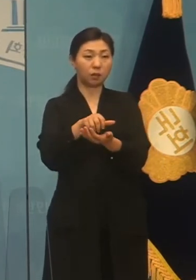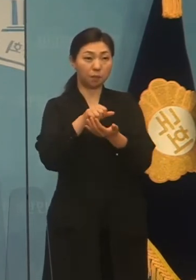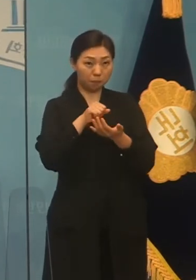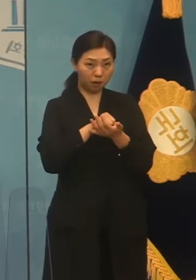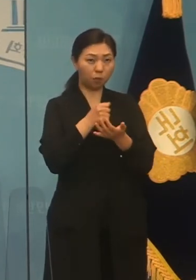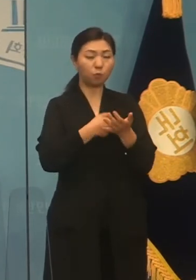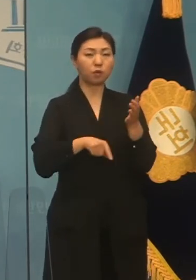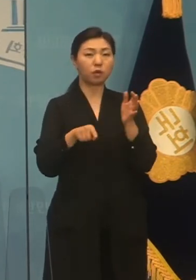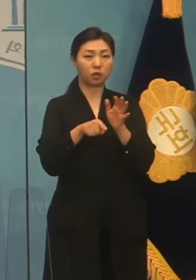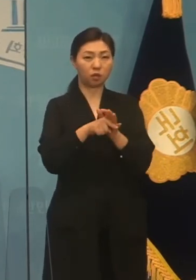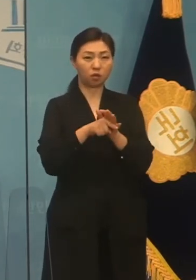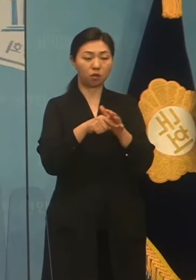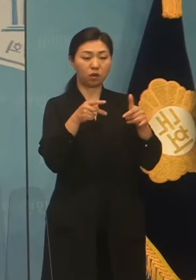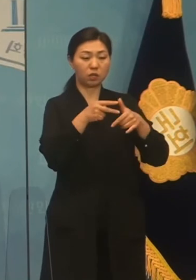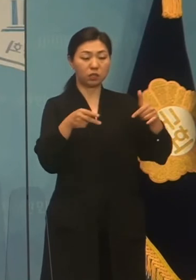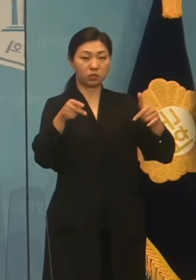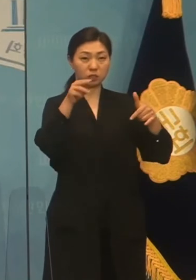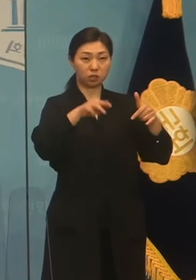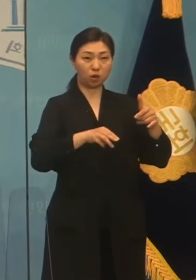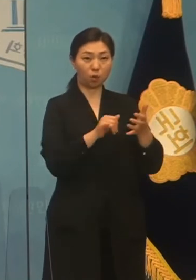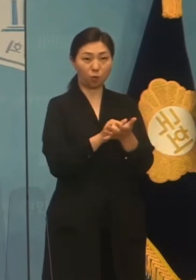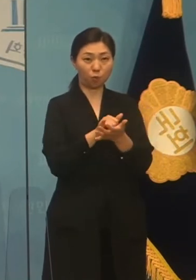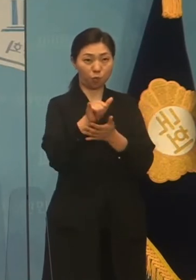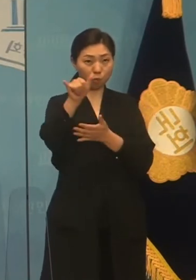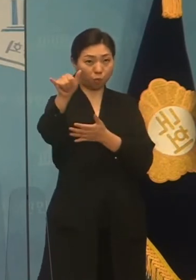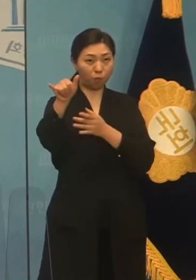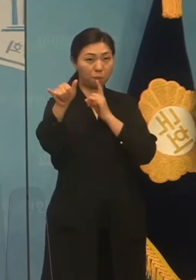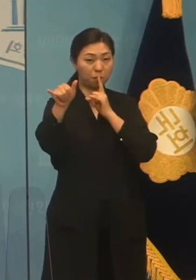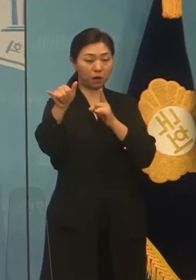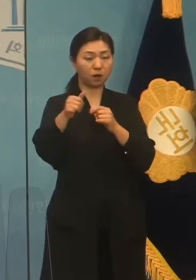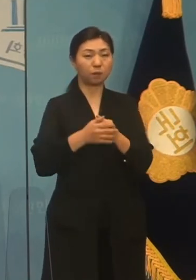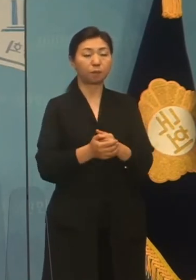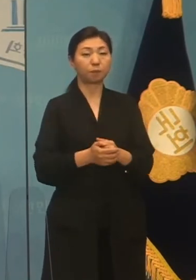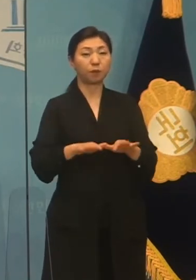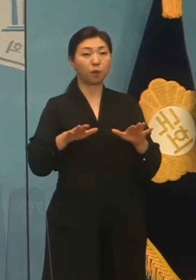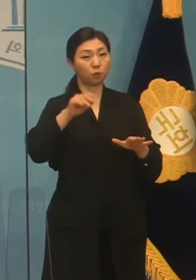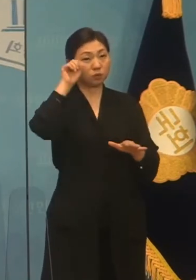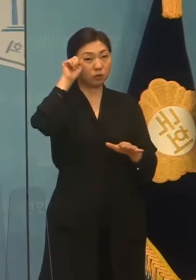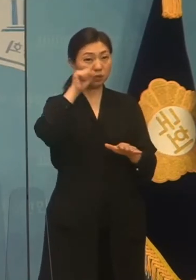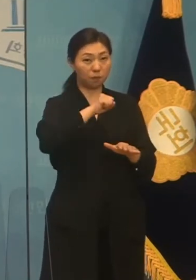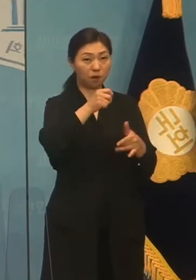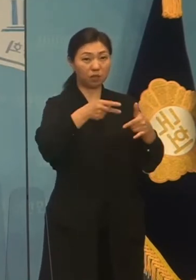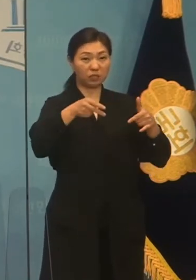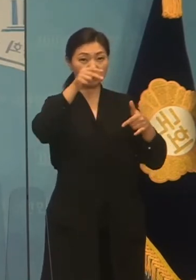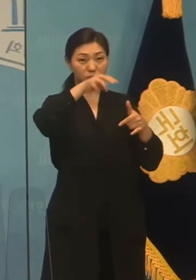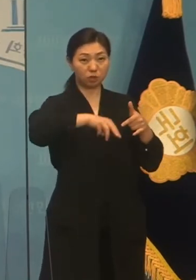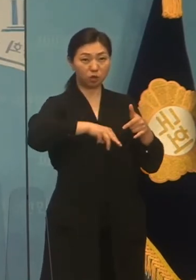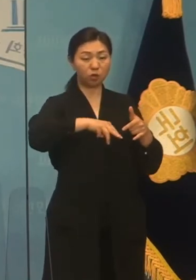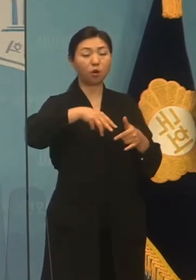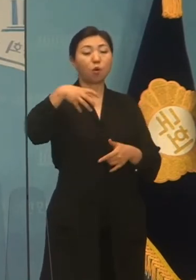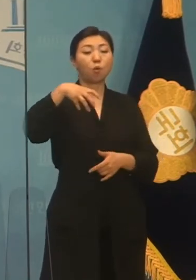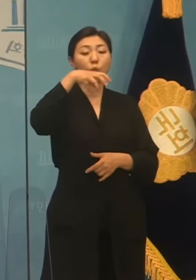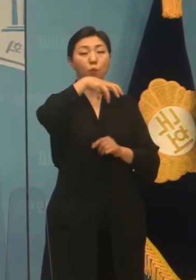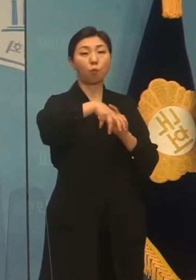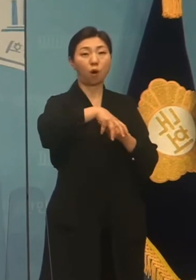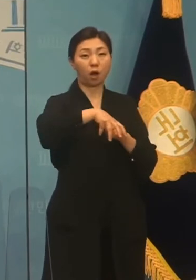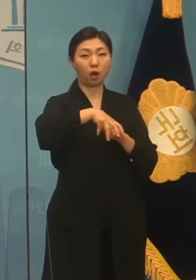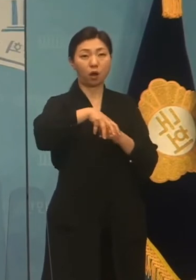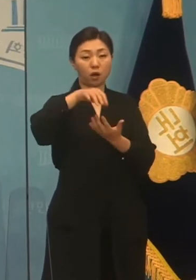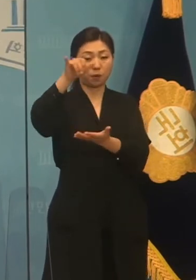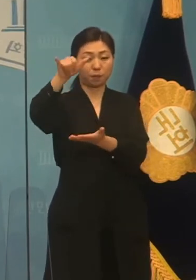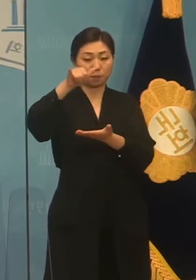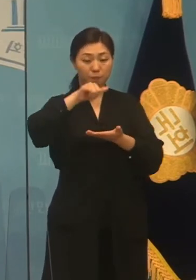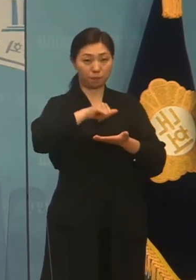나간다고 합니다. 오늘 새벽 바로 그 공항에서 화이자 백신 개별